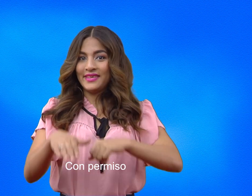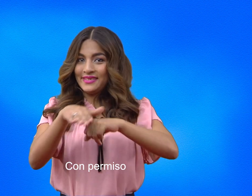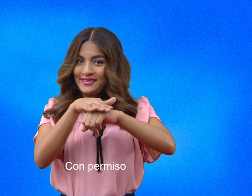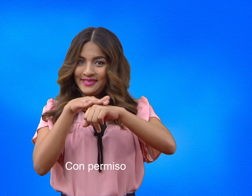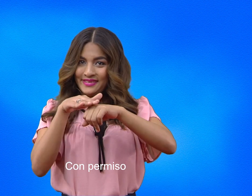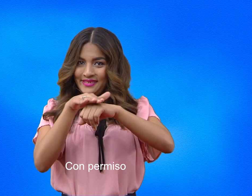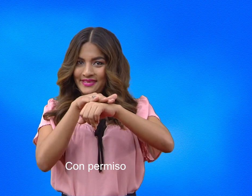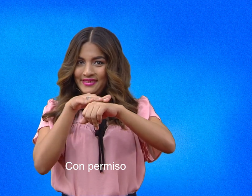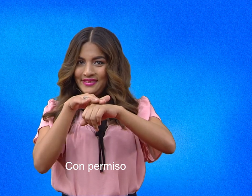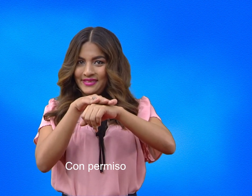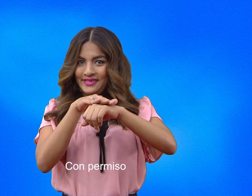Con permiso.